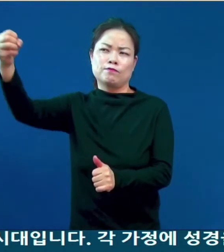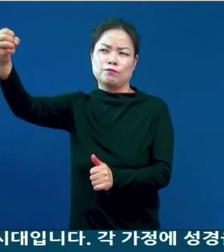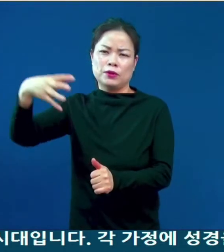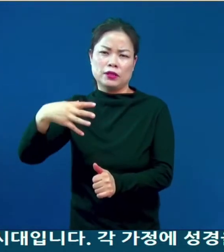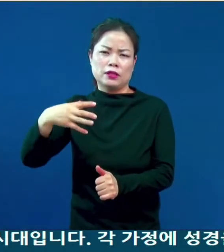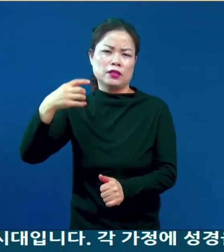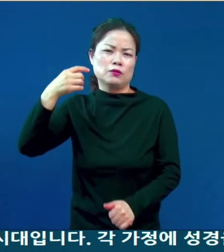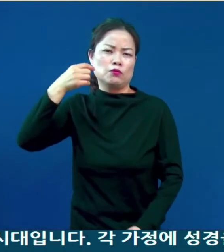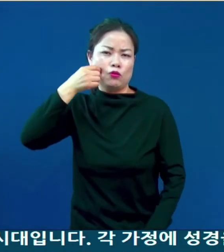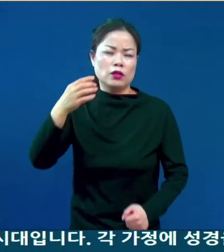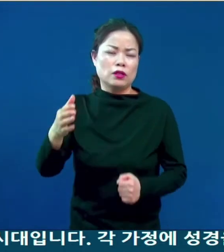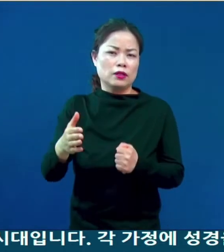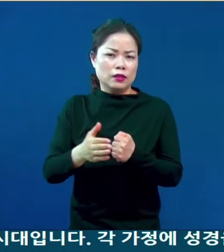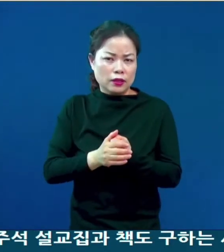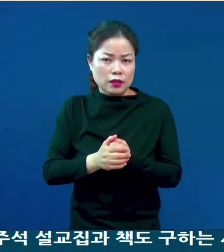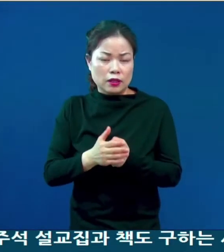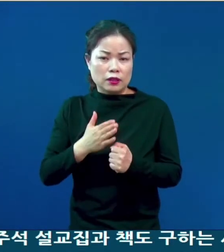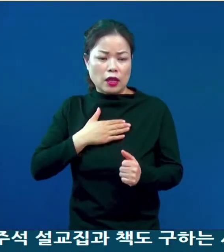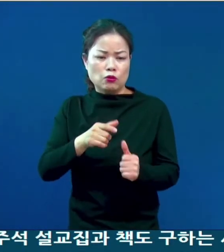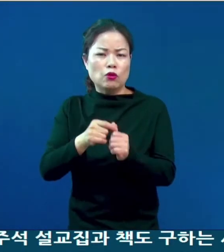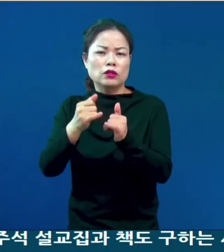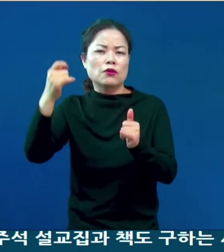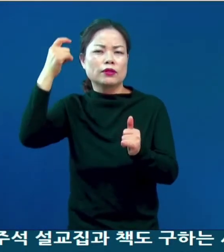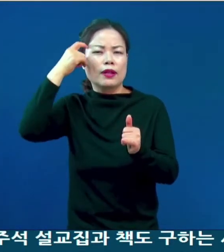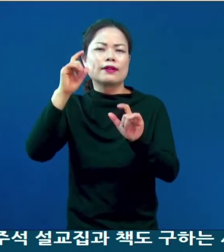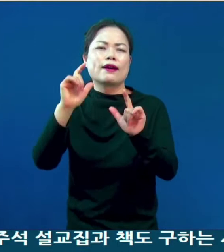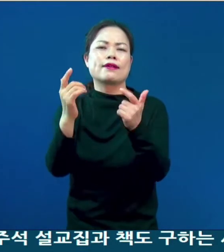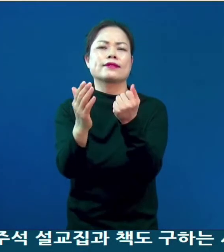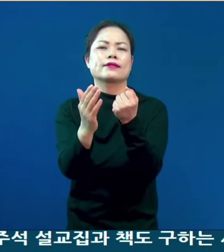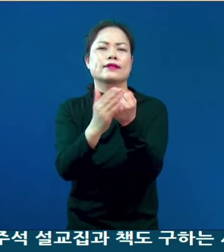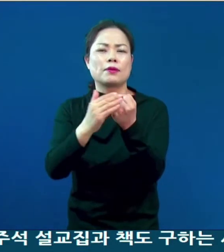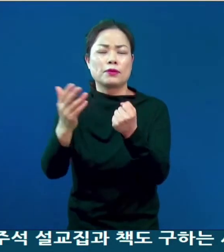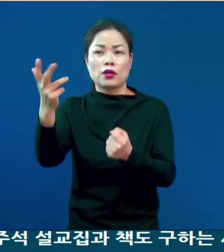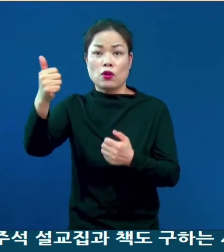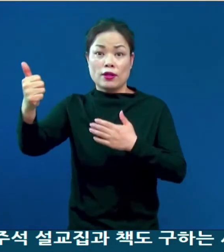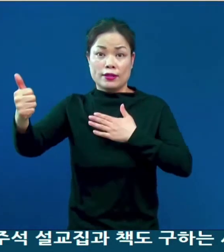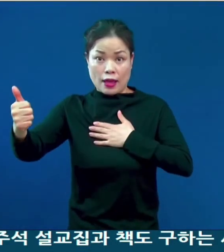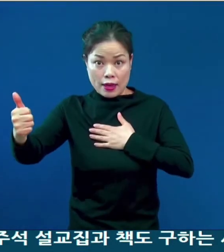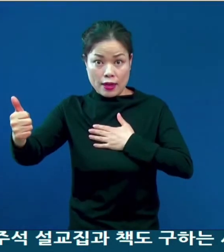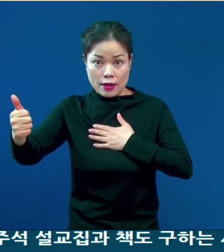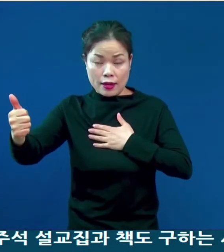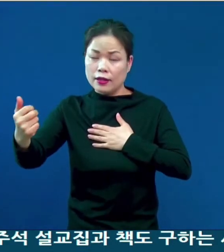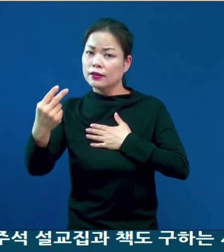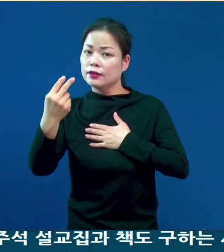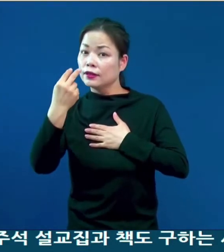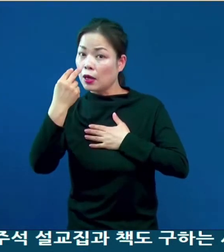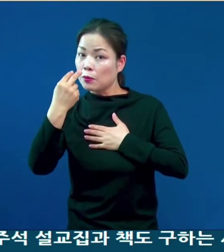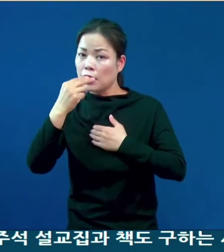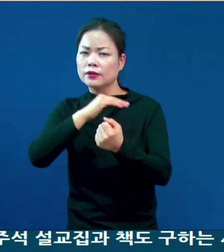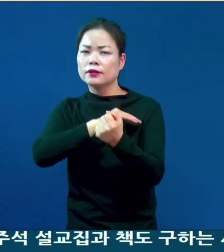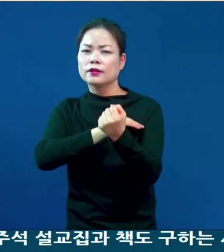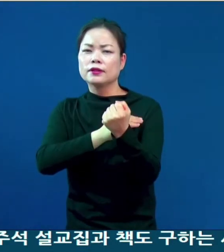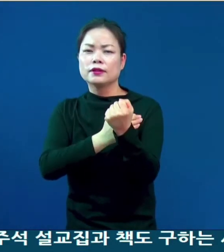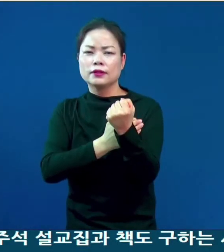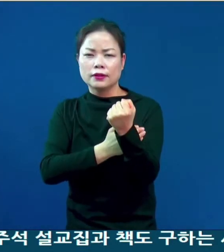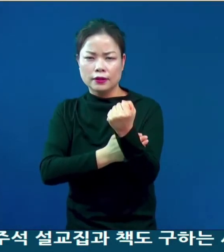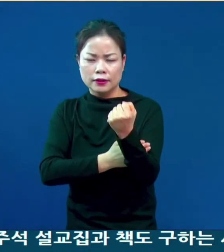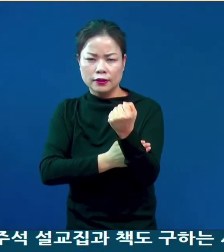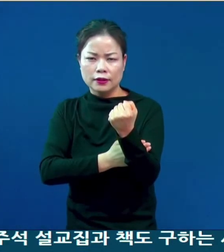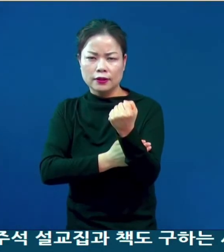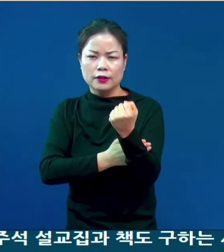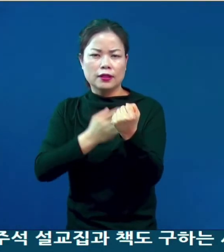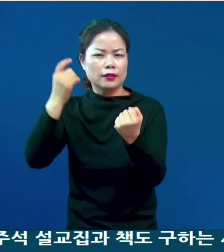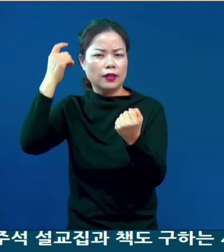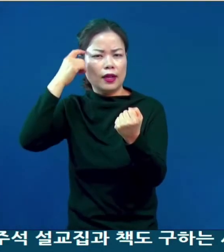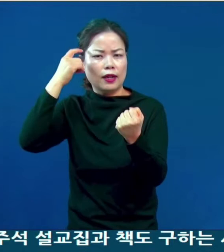못했기 때문입니다. 진짜 나의 구원이 되지 못했기 때문입니다. 여호와가 진짜 나의 생명의 능력이